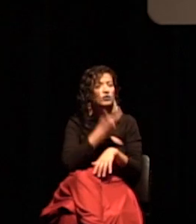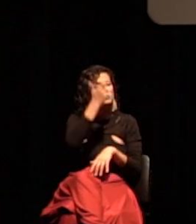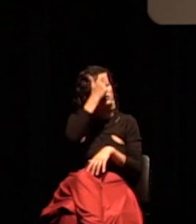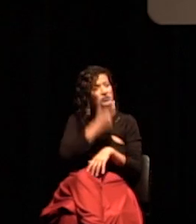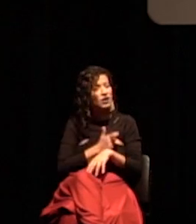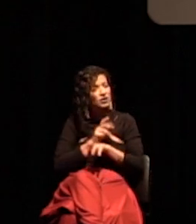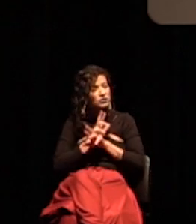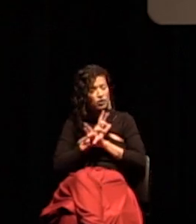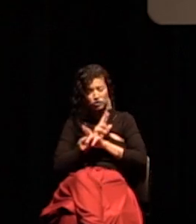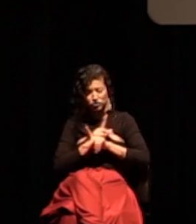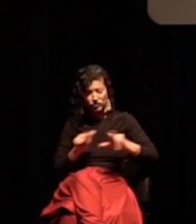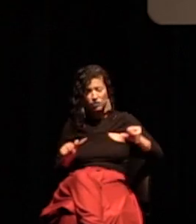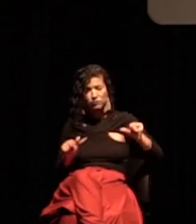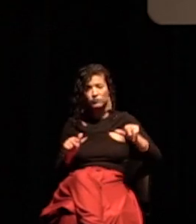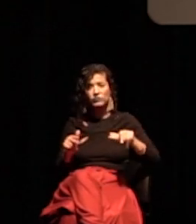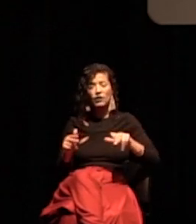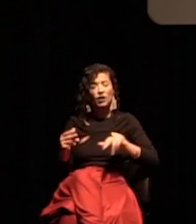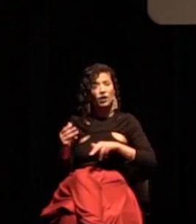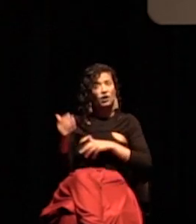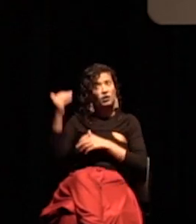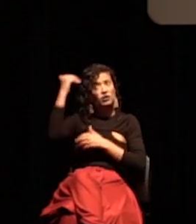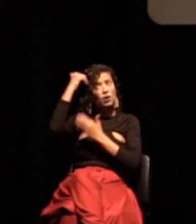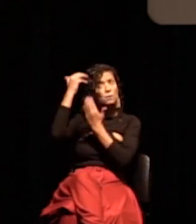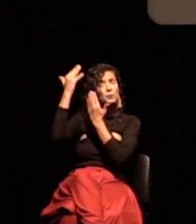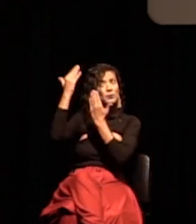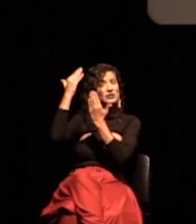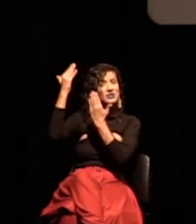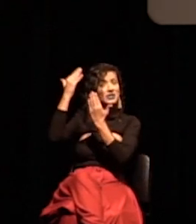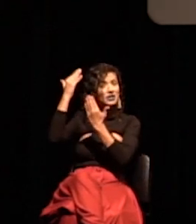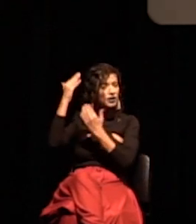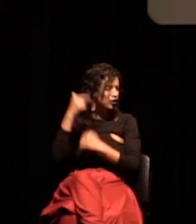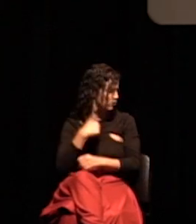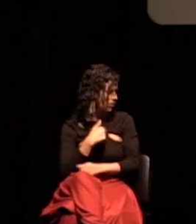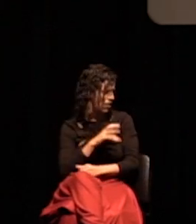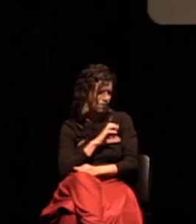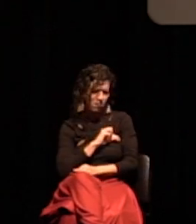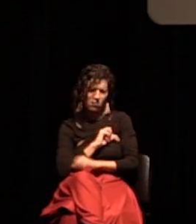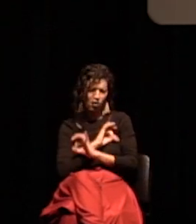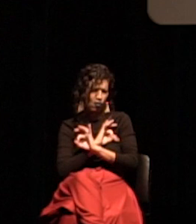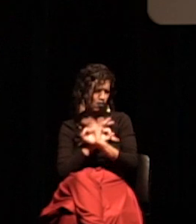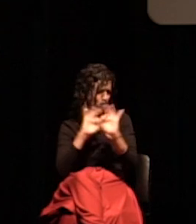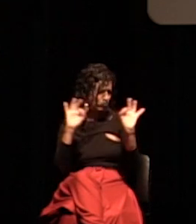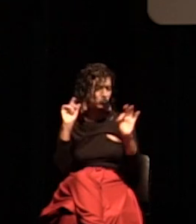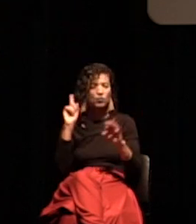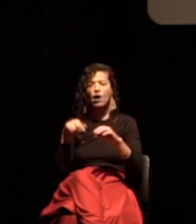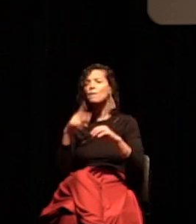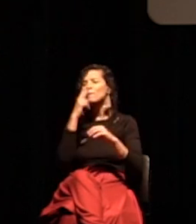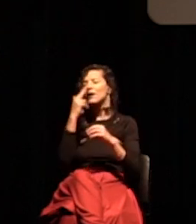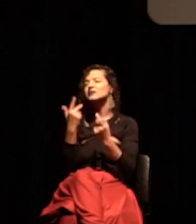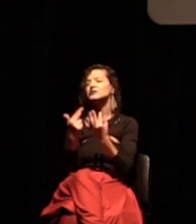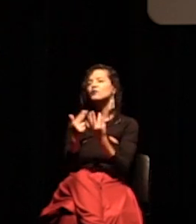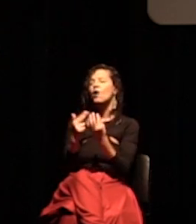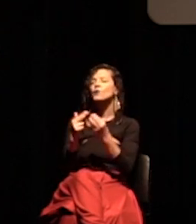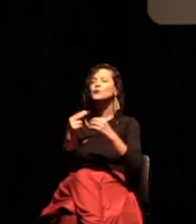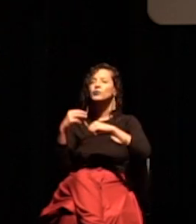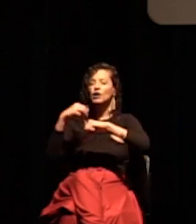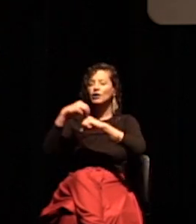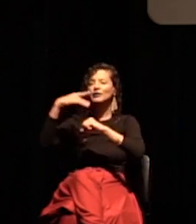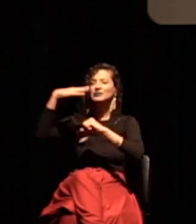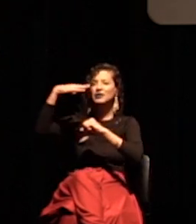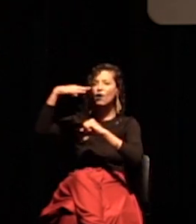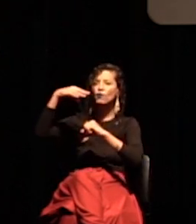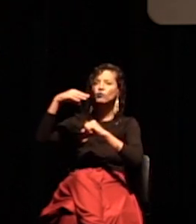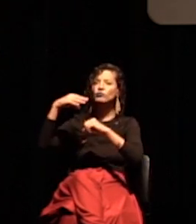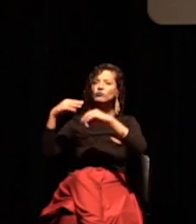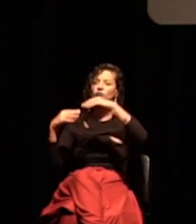múltiplos. Psiquicamente, por isso eu gosto quando você fala que a exposição, achei ótimo isso, que é um cristal, porque é multifacetado.